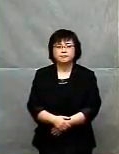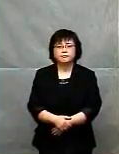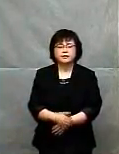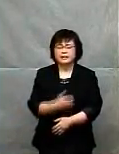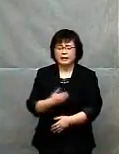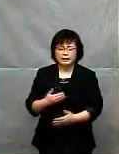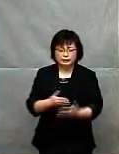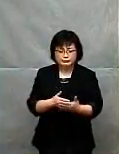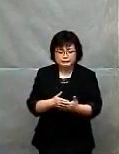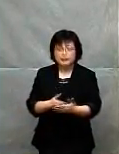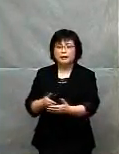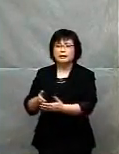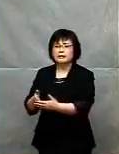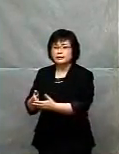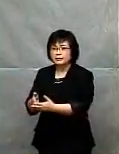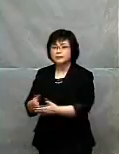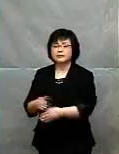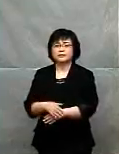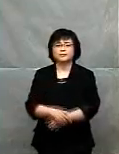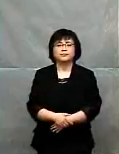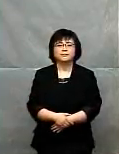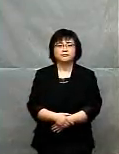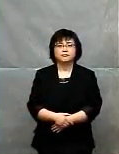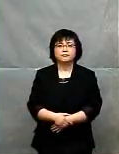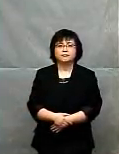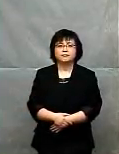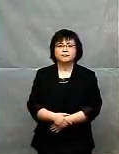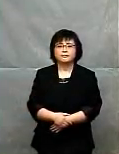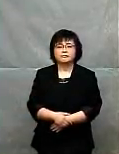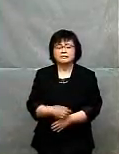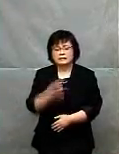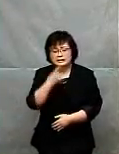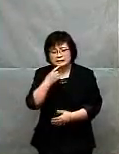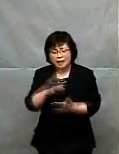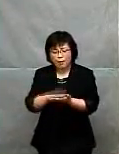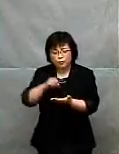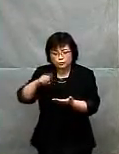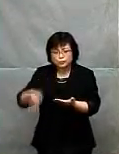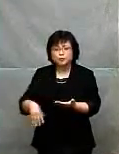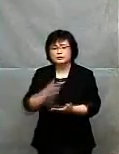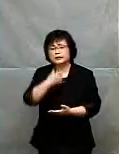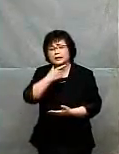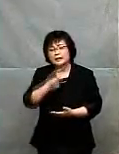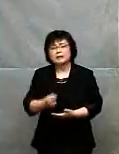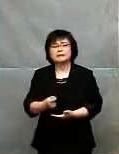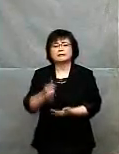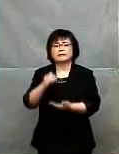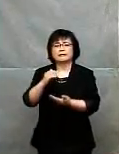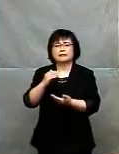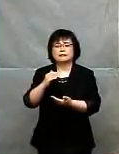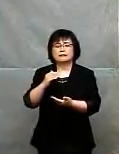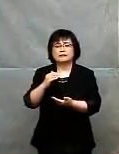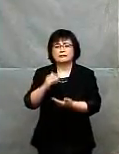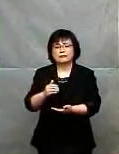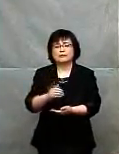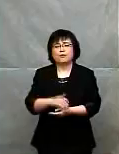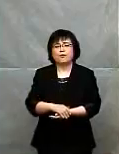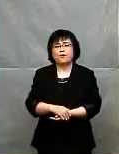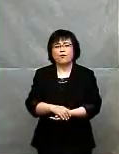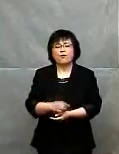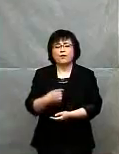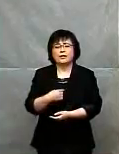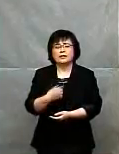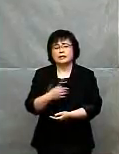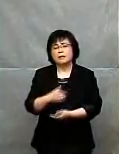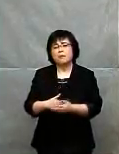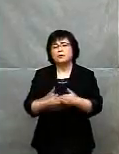できる限りですね、疑念払拭していただくように、私からも